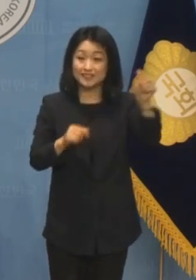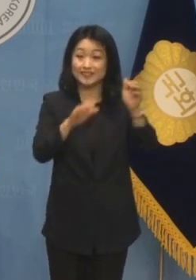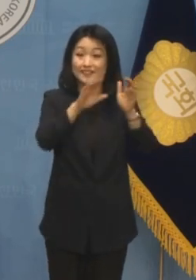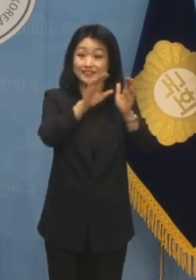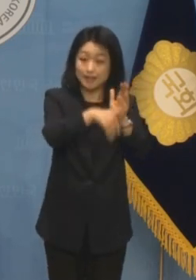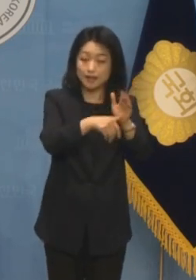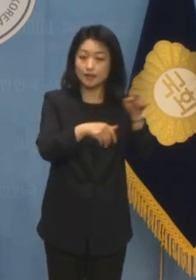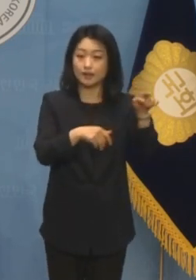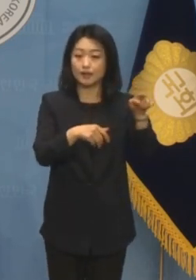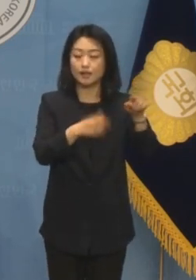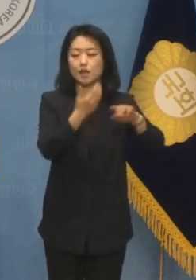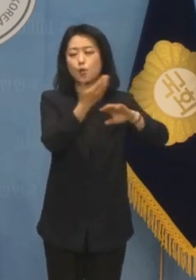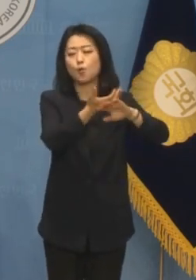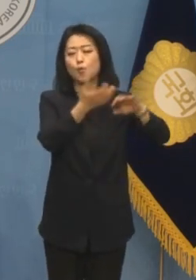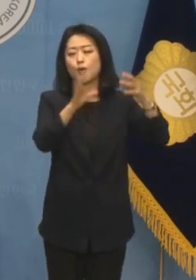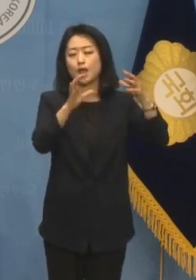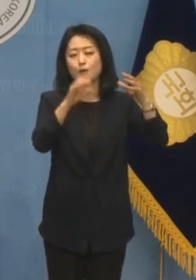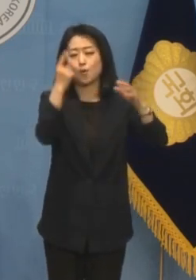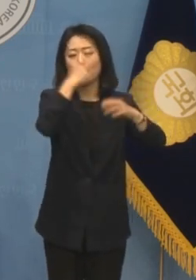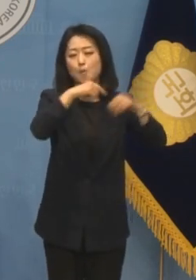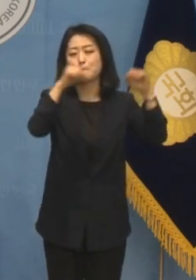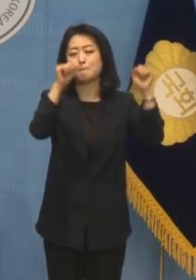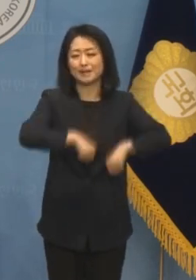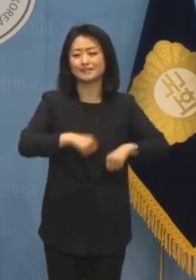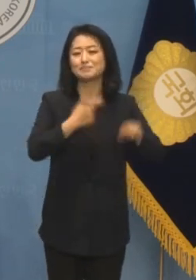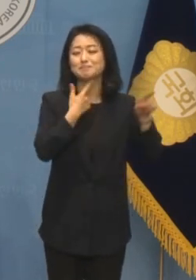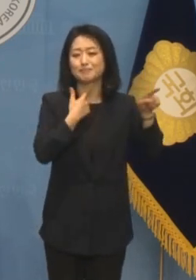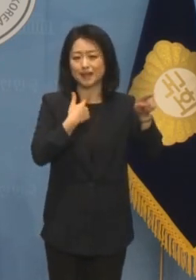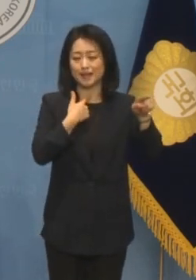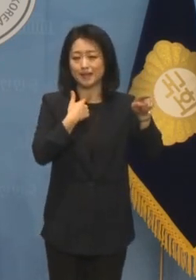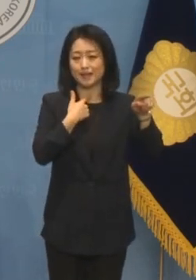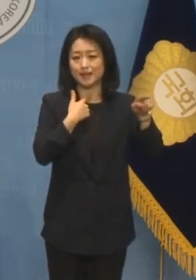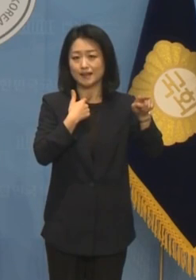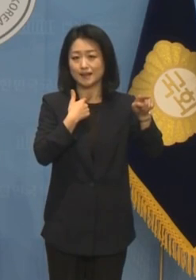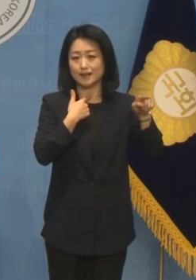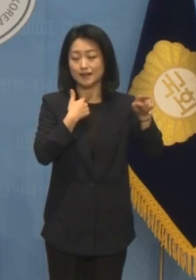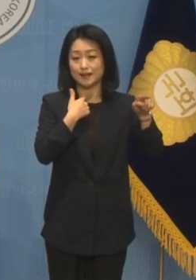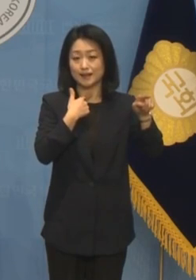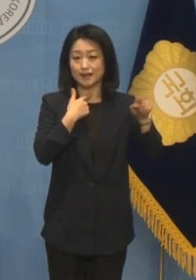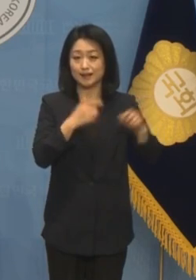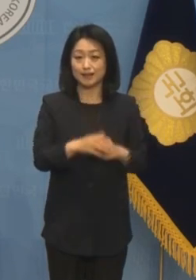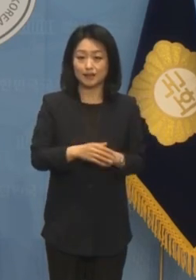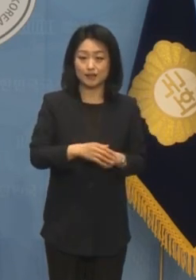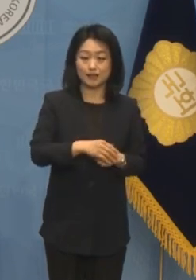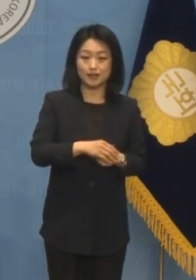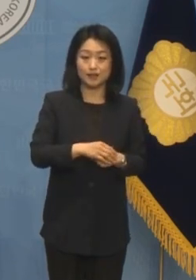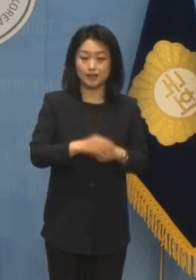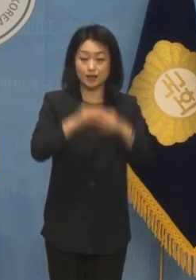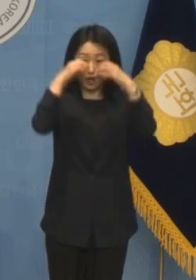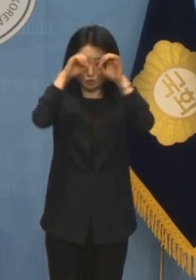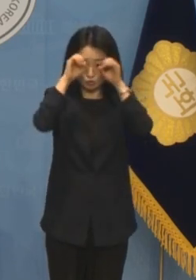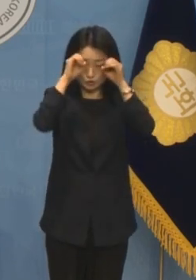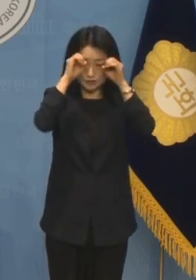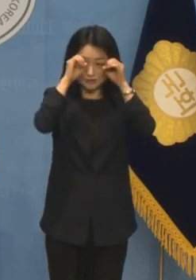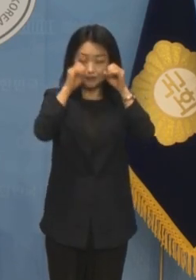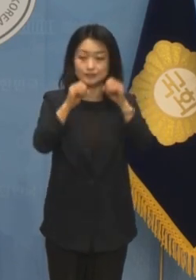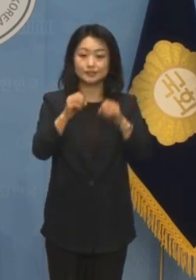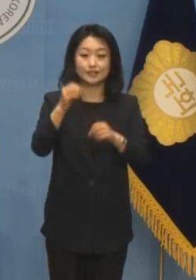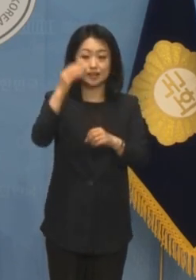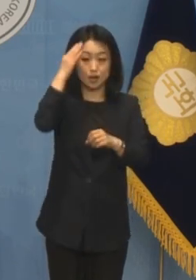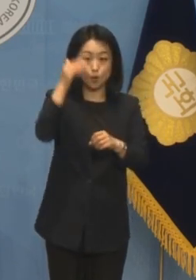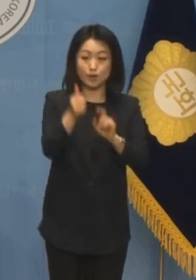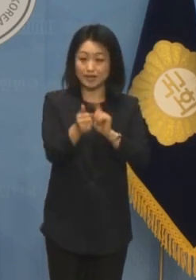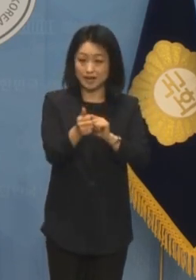망신까지 저질렀음이 속속 드러나고 있습니다. 구글 코리아가 구글 부사장과의